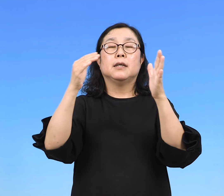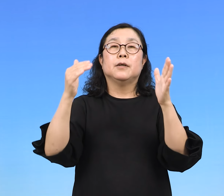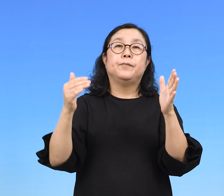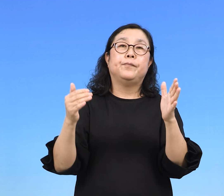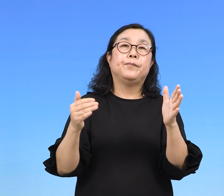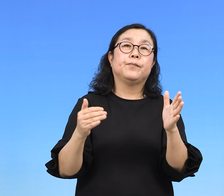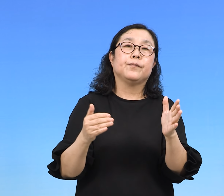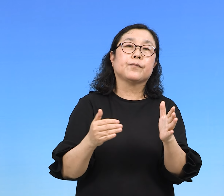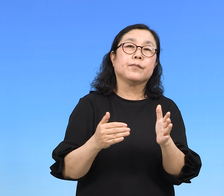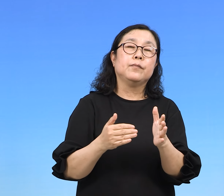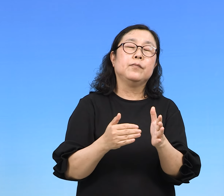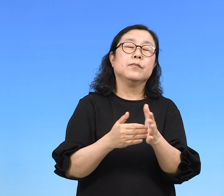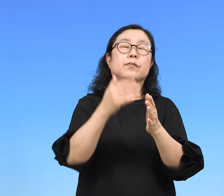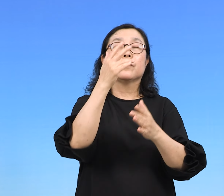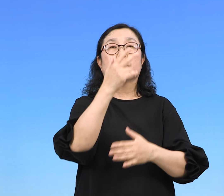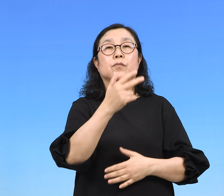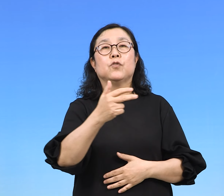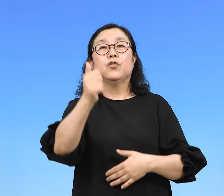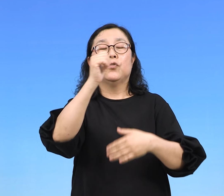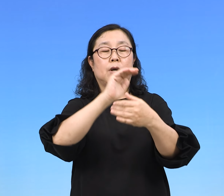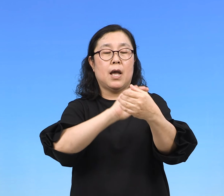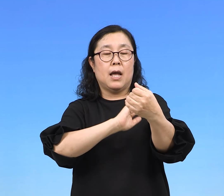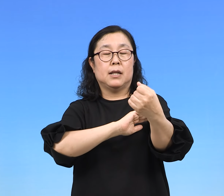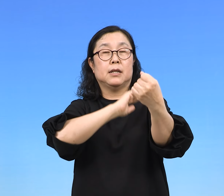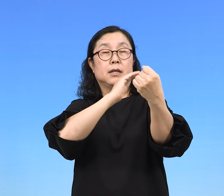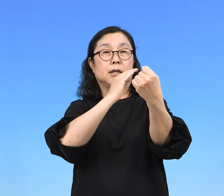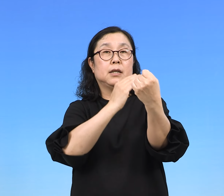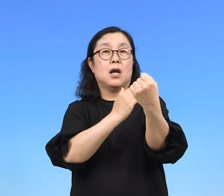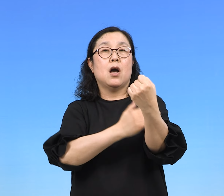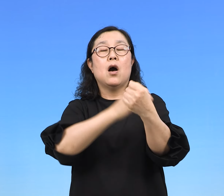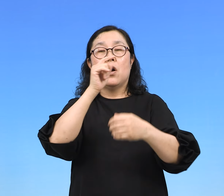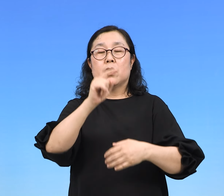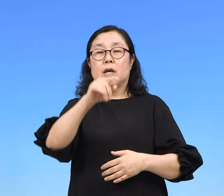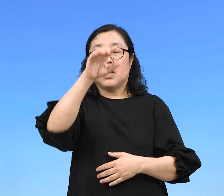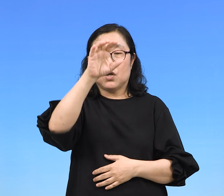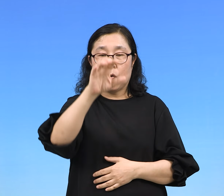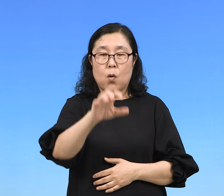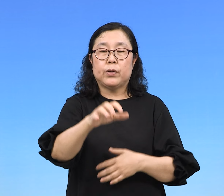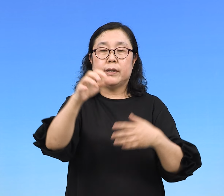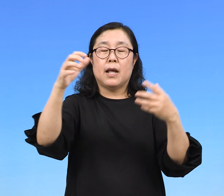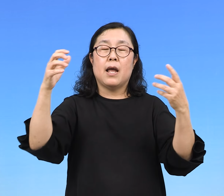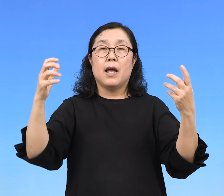주의 능력 이곳에 가득해.